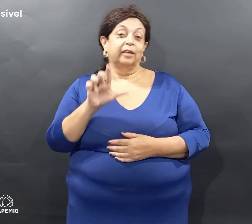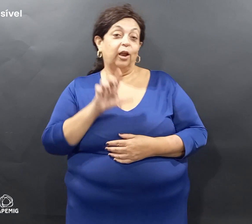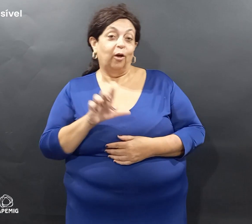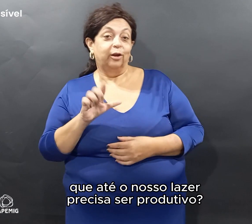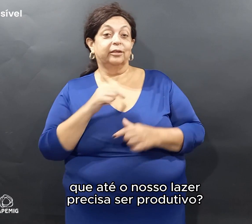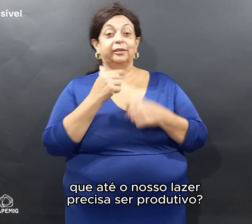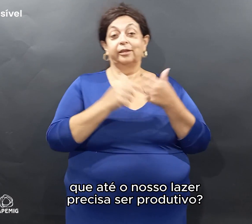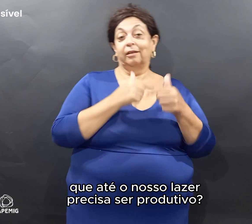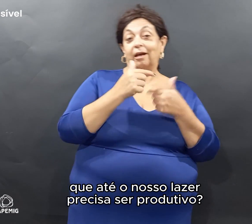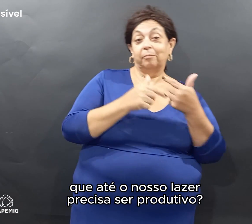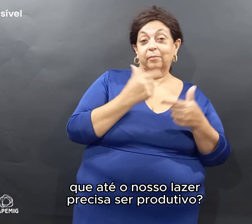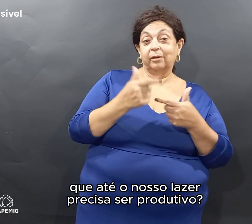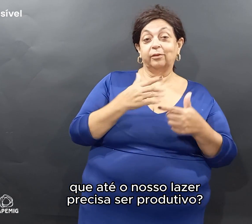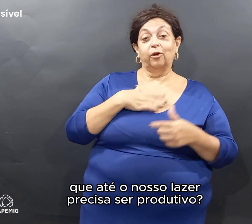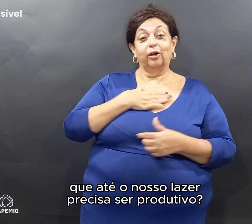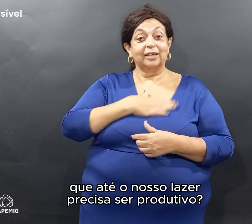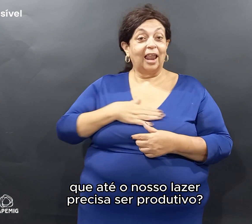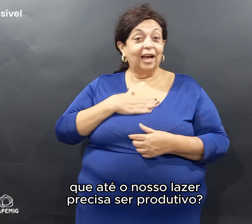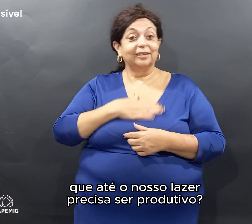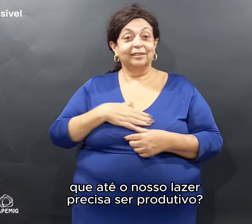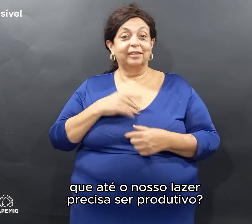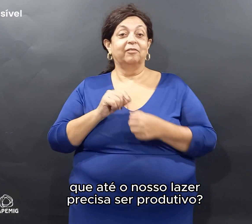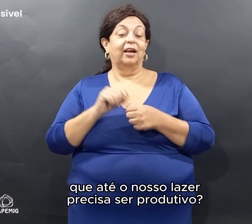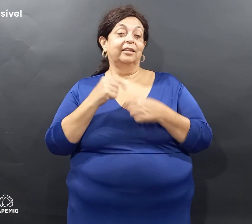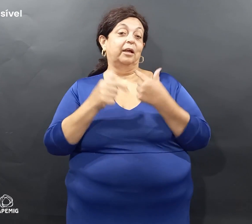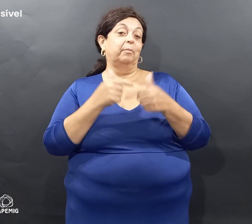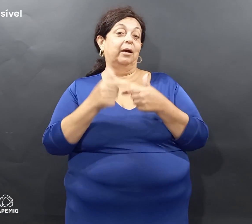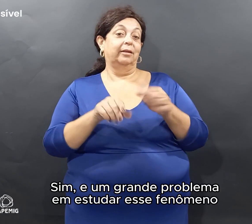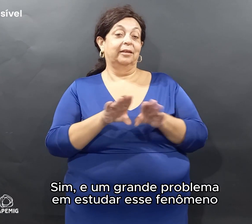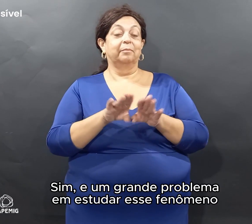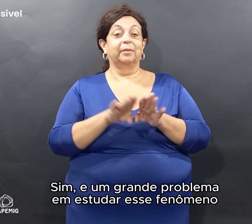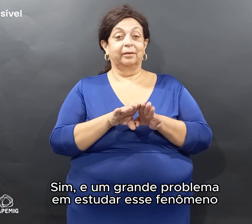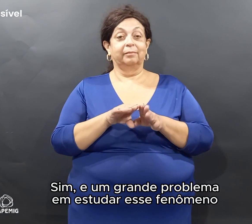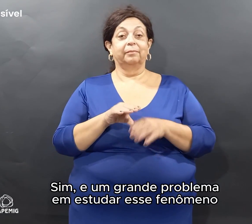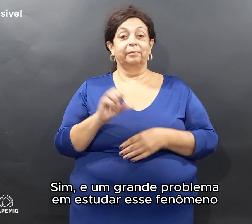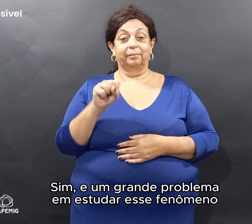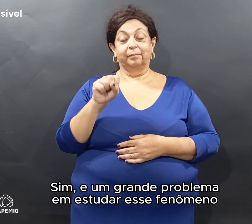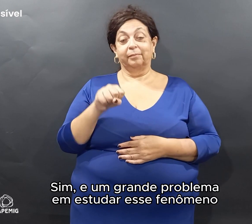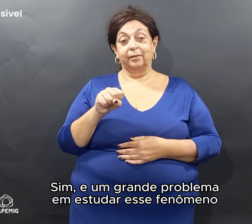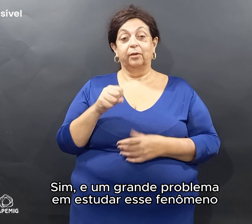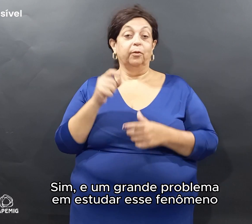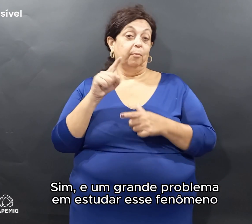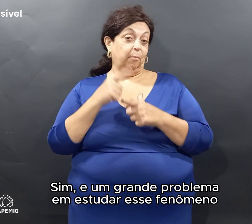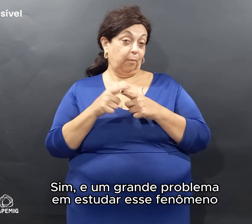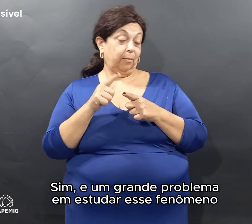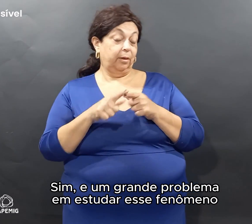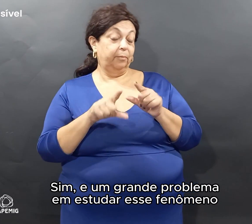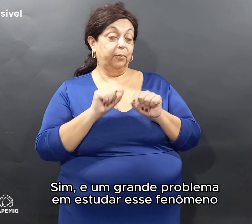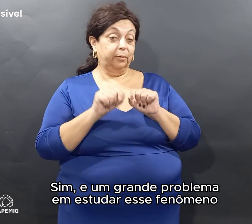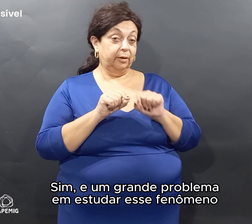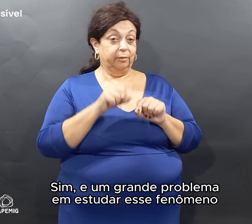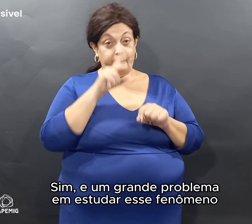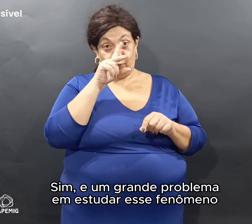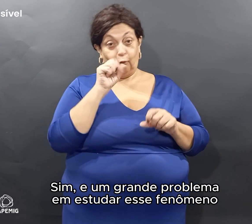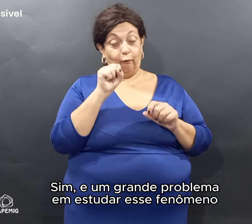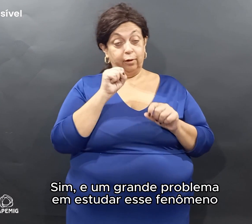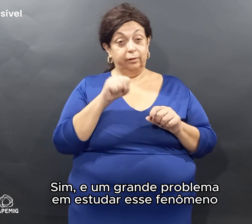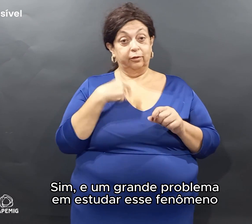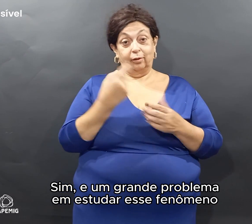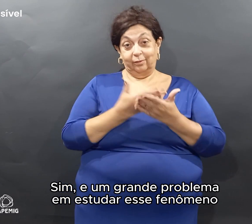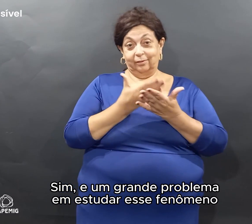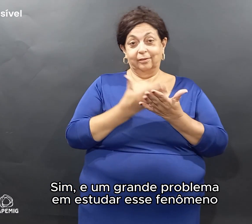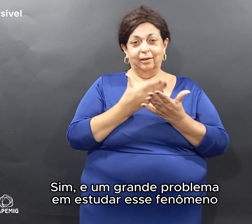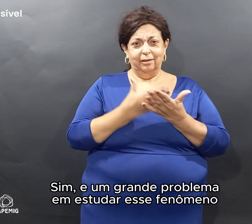produtiva que até o nosso lazer precisa ser produtivo? Sim. E um grande problema em